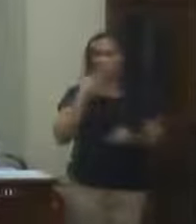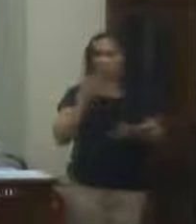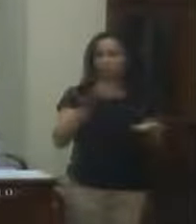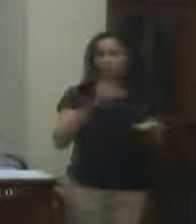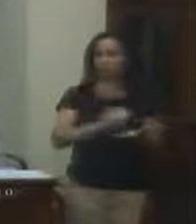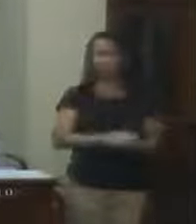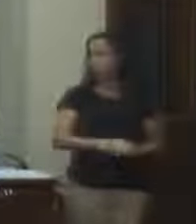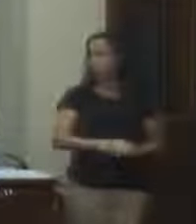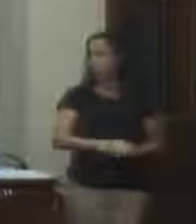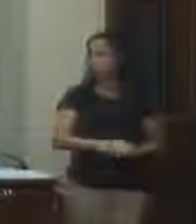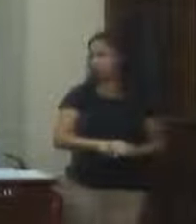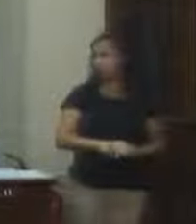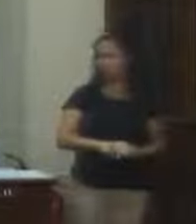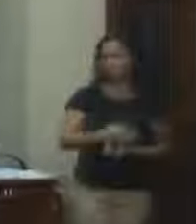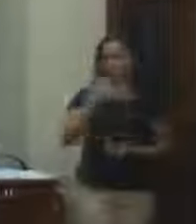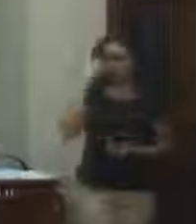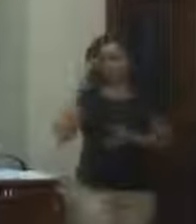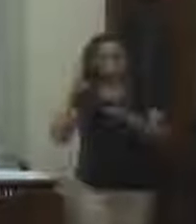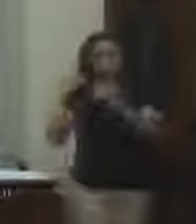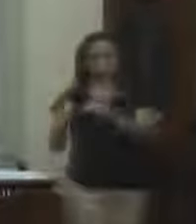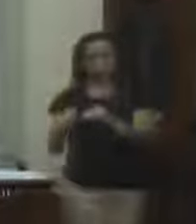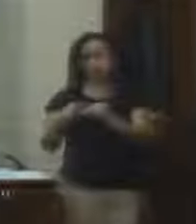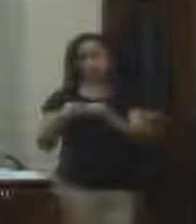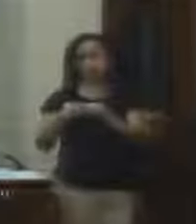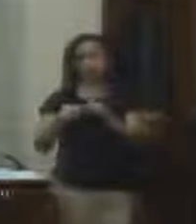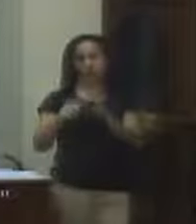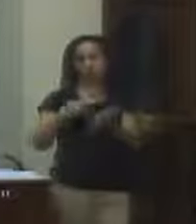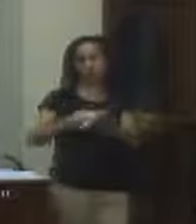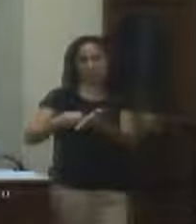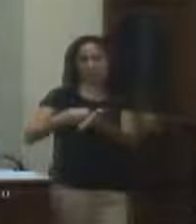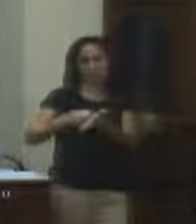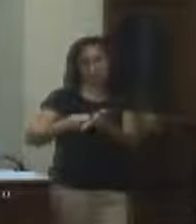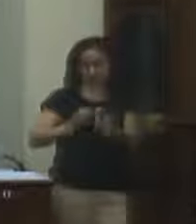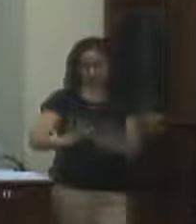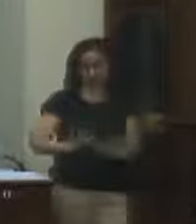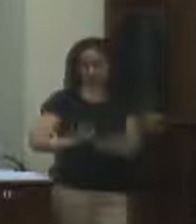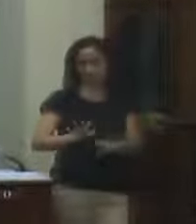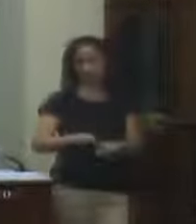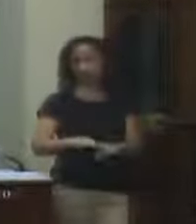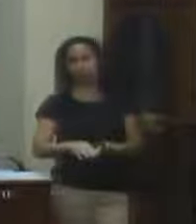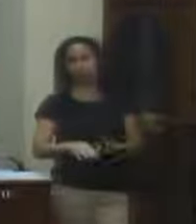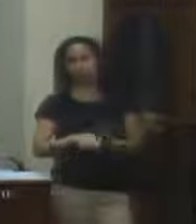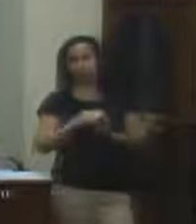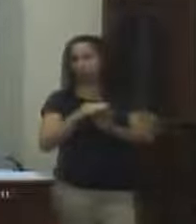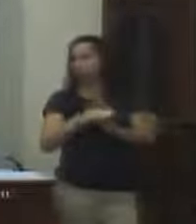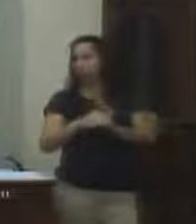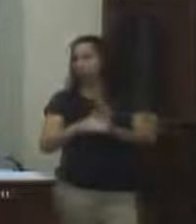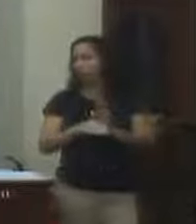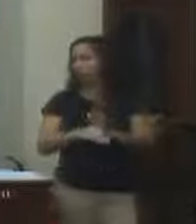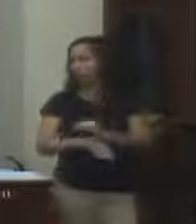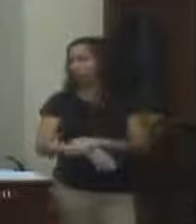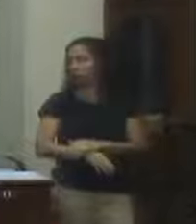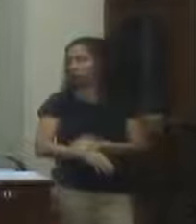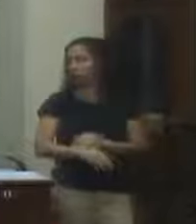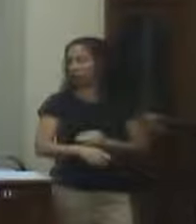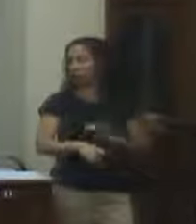feitas, na íntegra, cumprindo as normativas, as